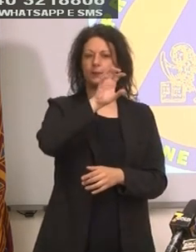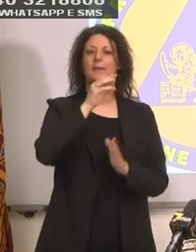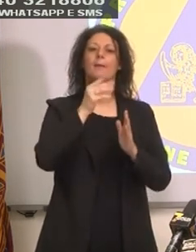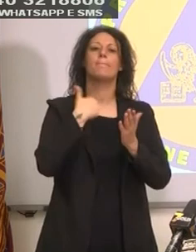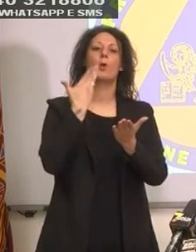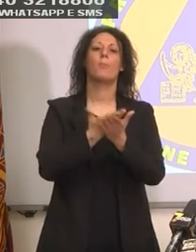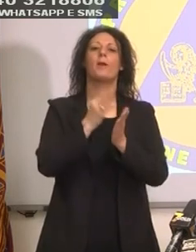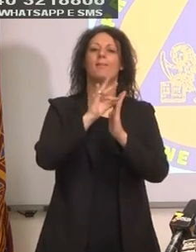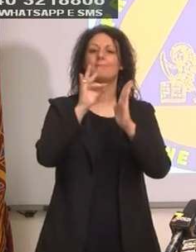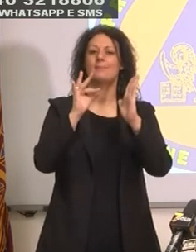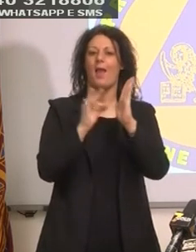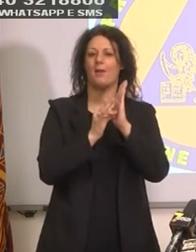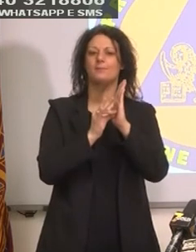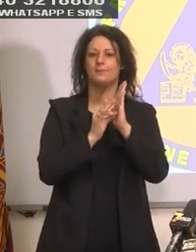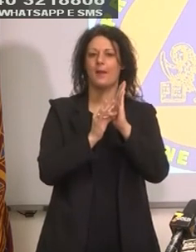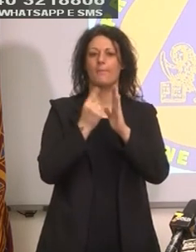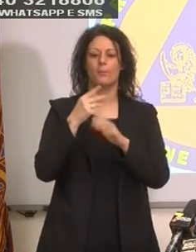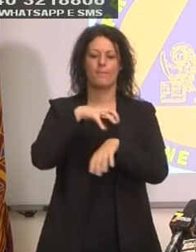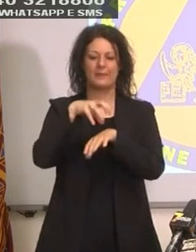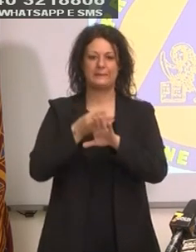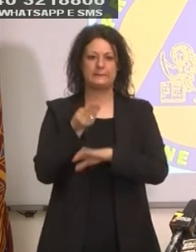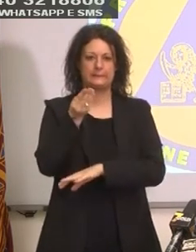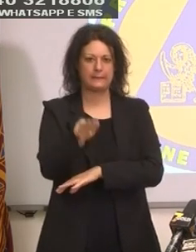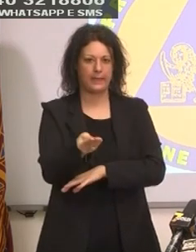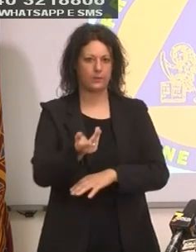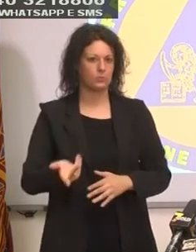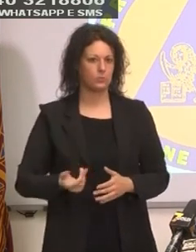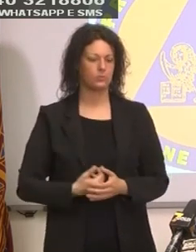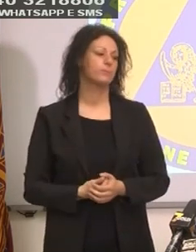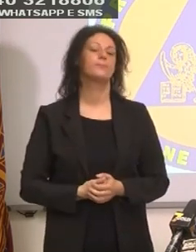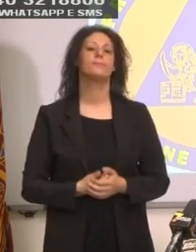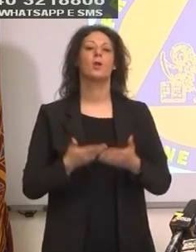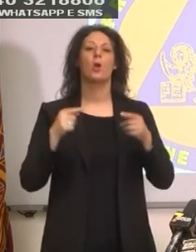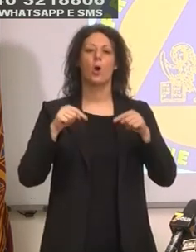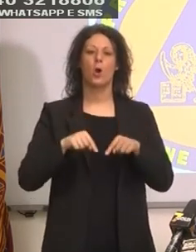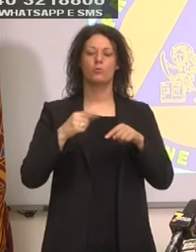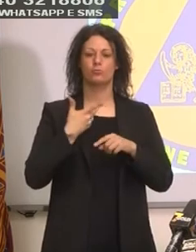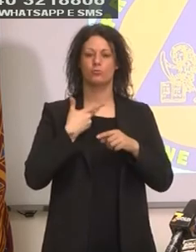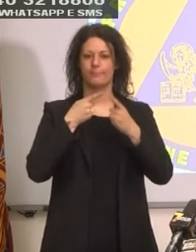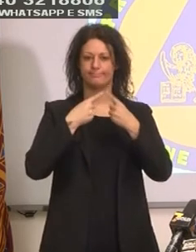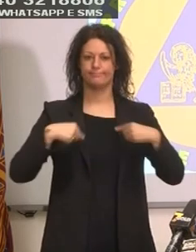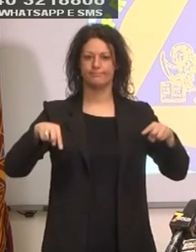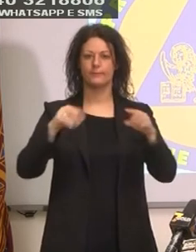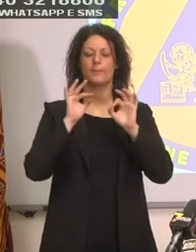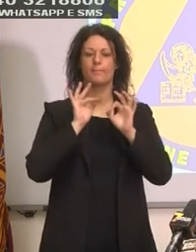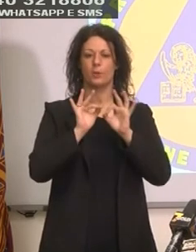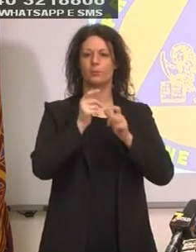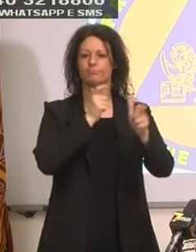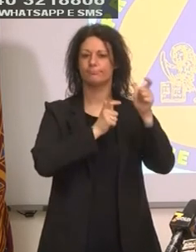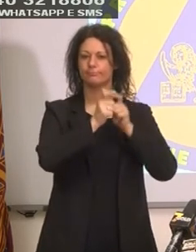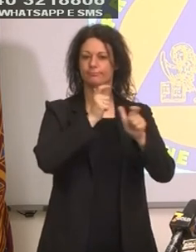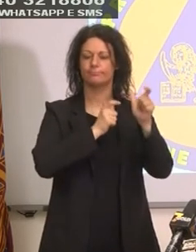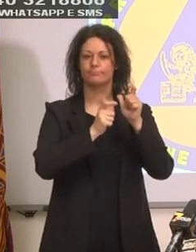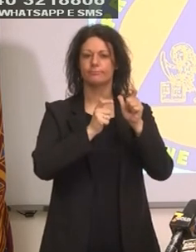resta. Ma guardi, oggi ci sarà una commissione per parlare appunto di questa proposta del ministero di